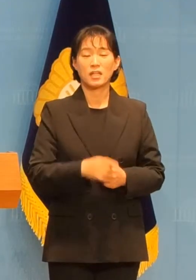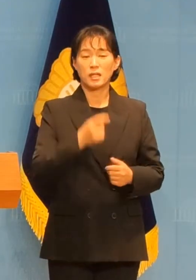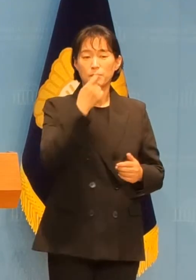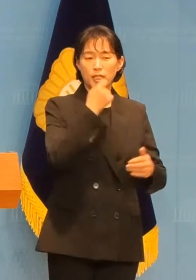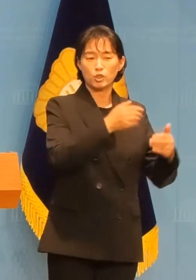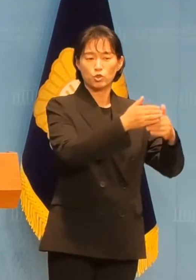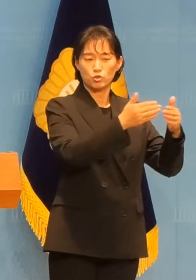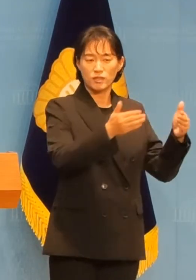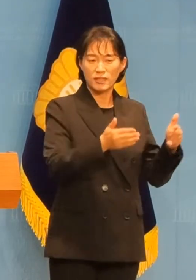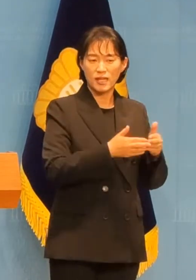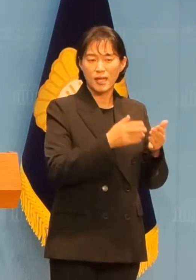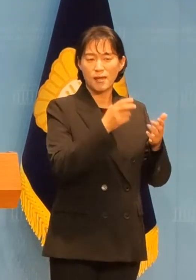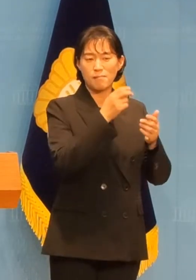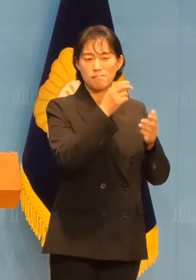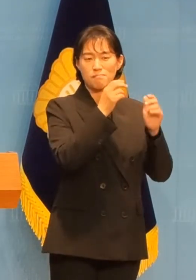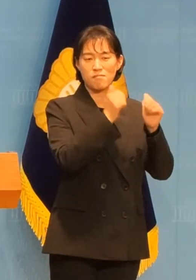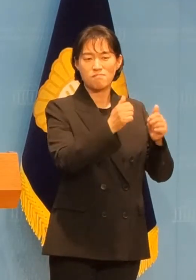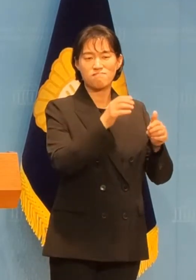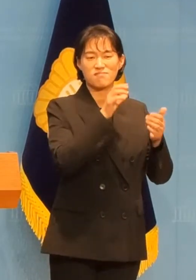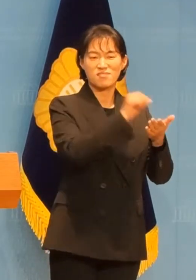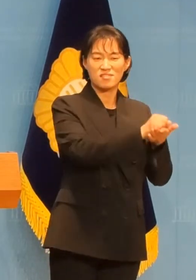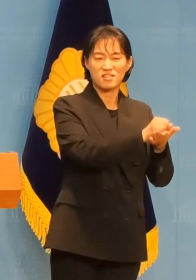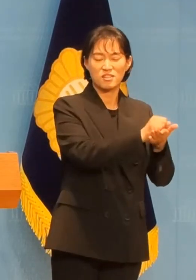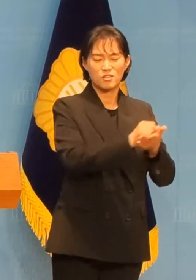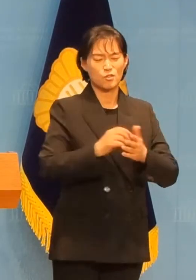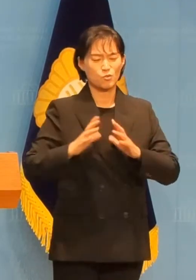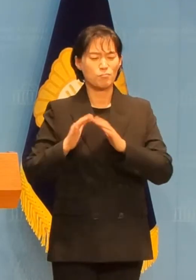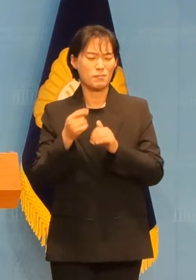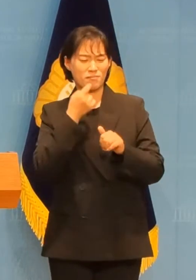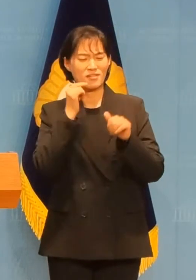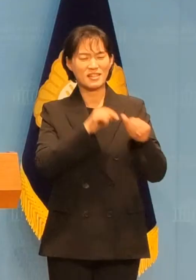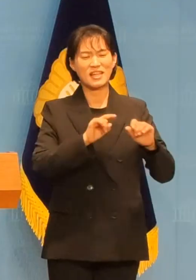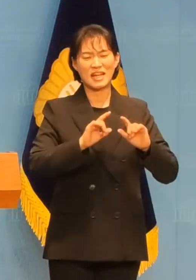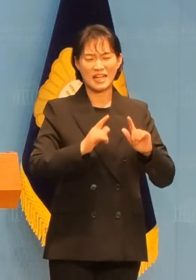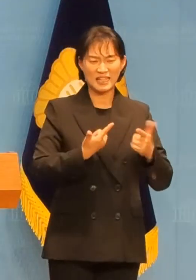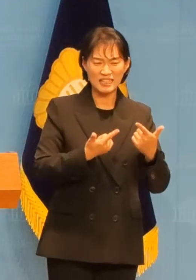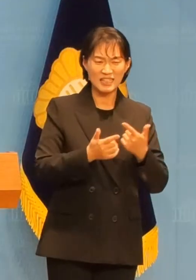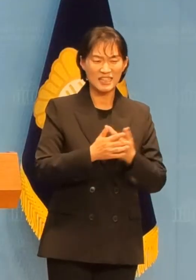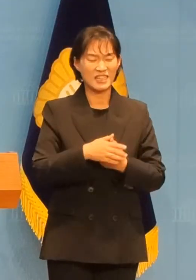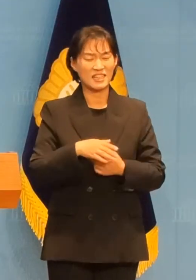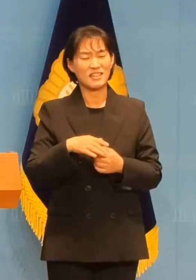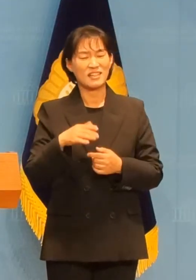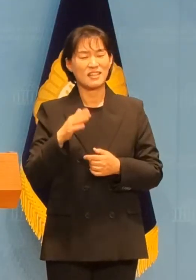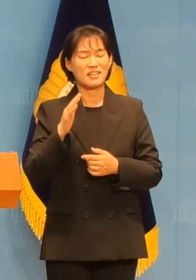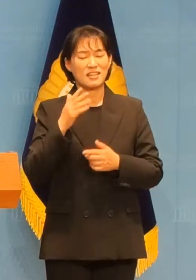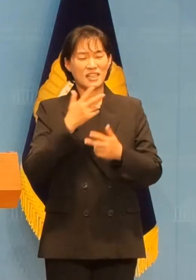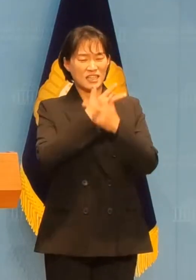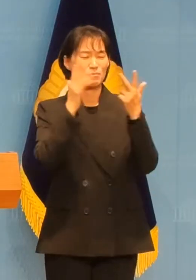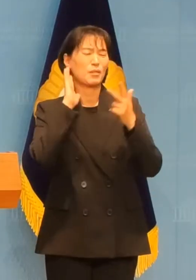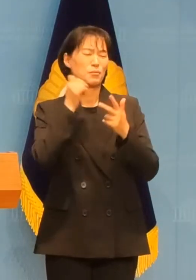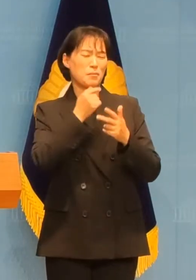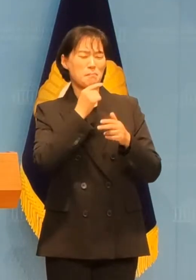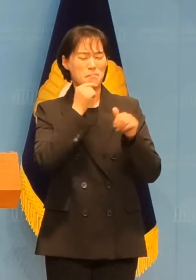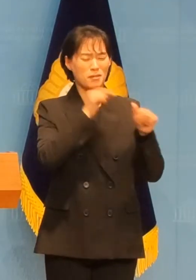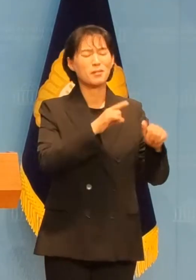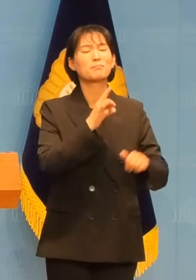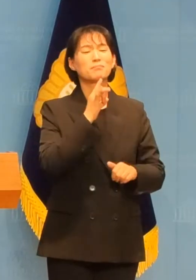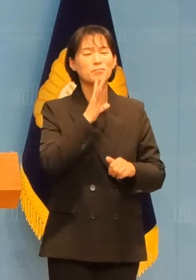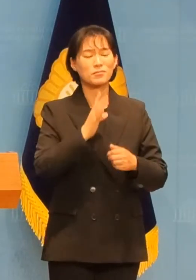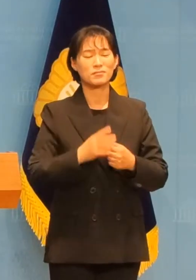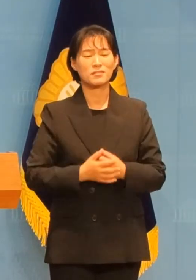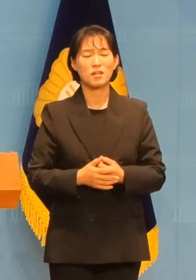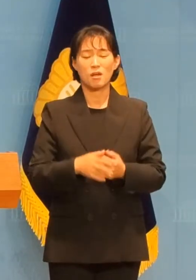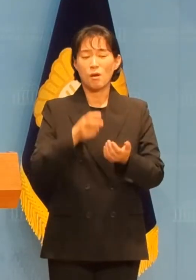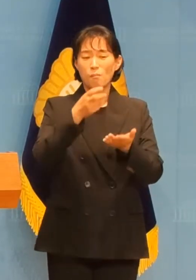민주당의 사법 장악 시도 국민 명령이 아니라 개딸 명령일 뿐입니다. 민주당이 법원 행정처를